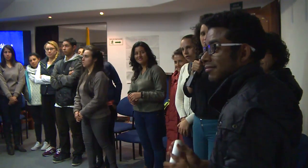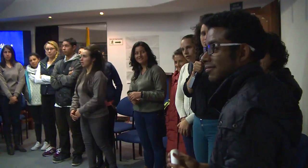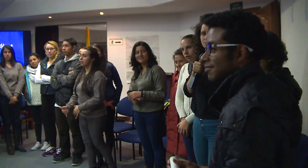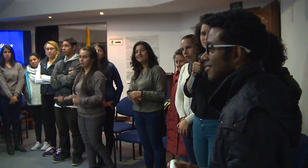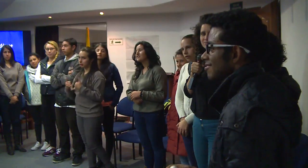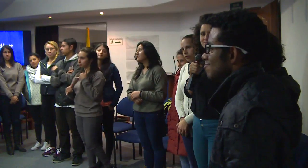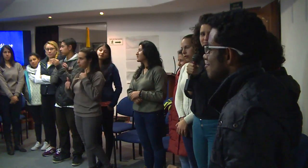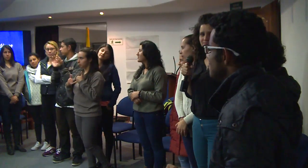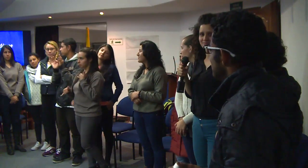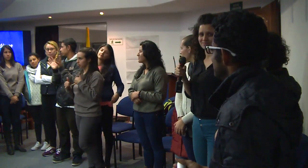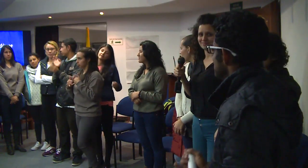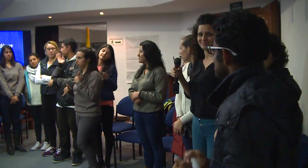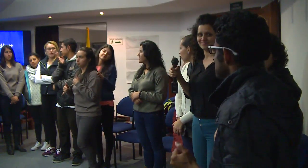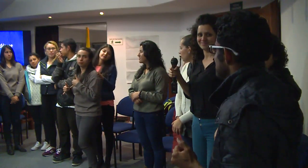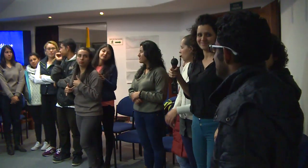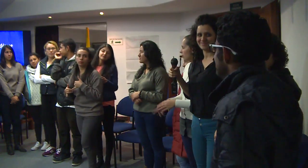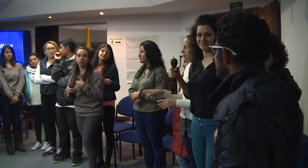¿Ya?